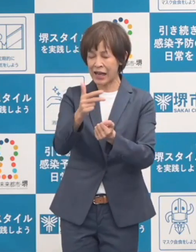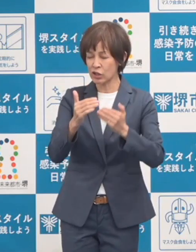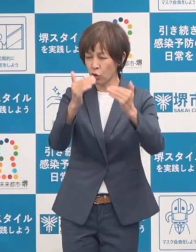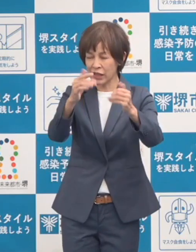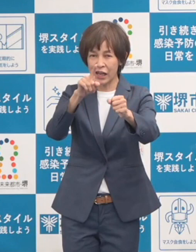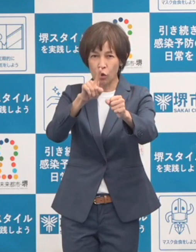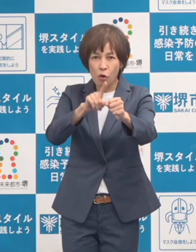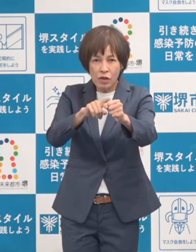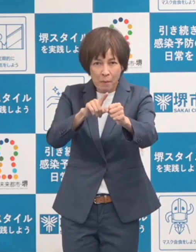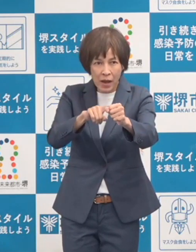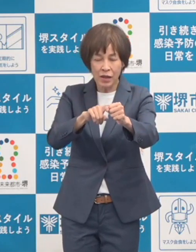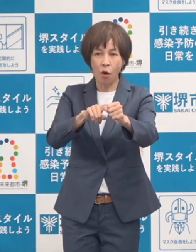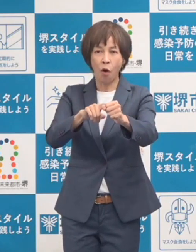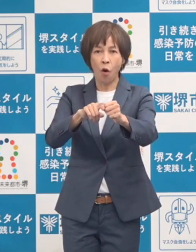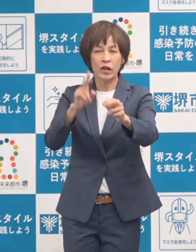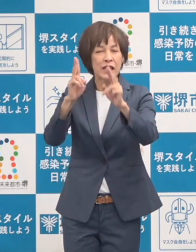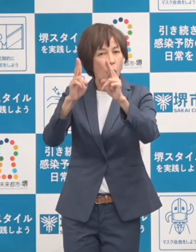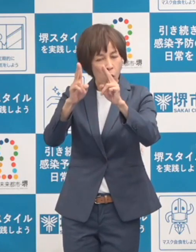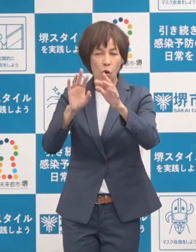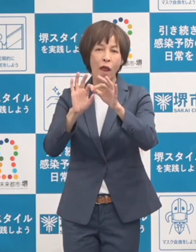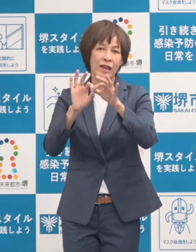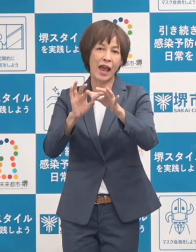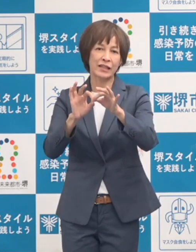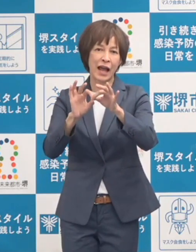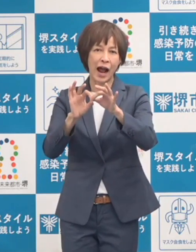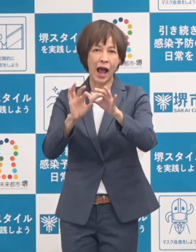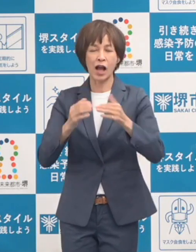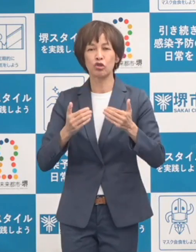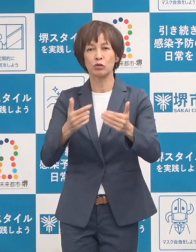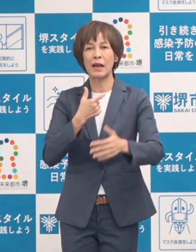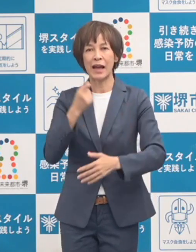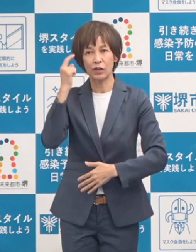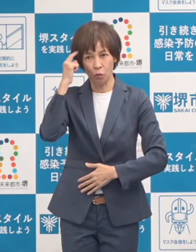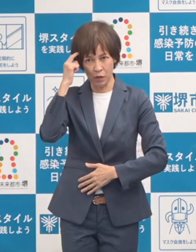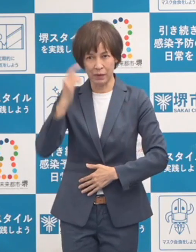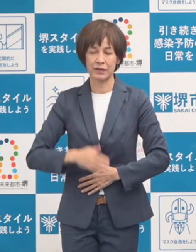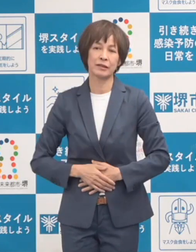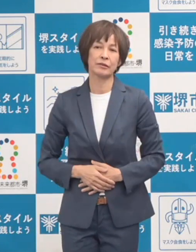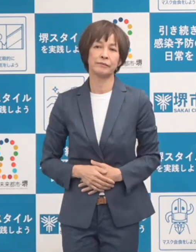ためにも企業の皆さんと連携しながら進めていきたいと考えています。